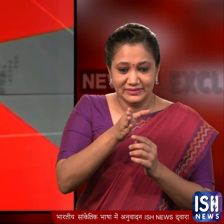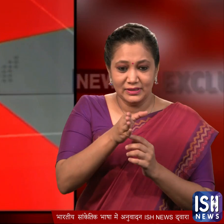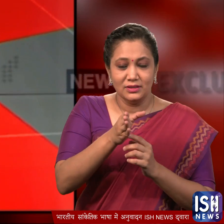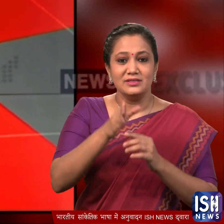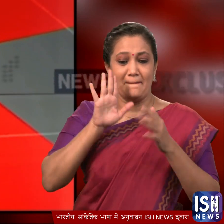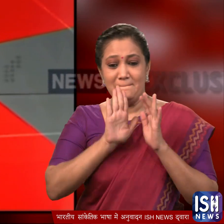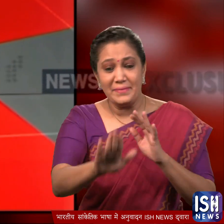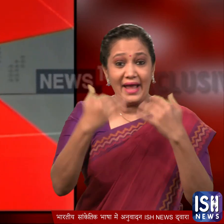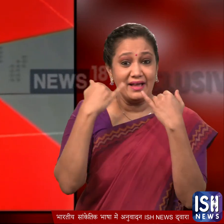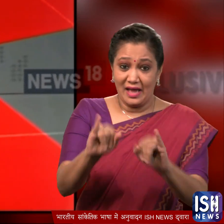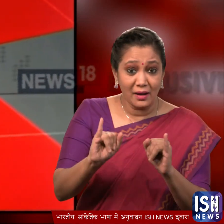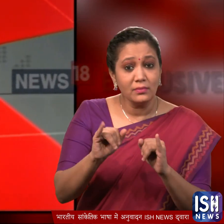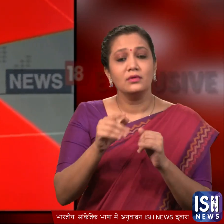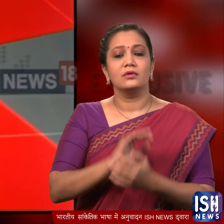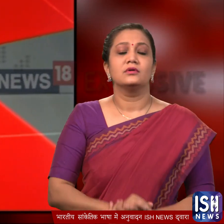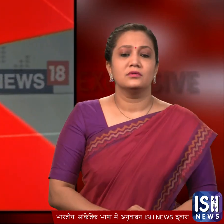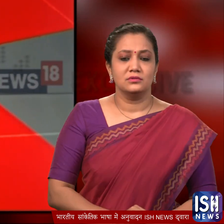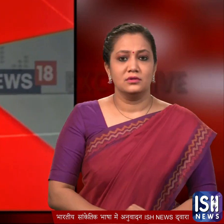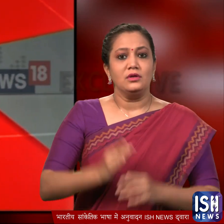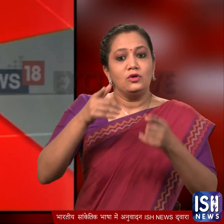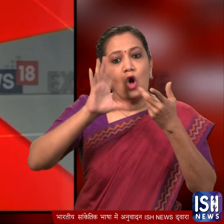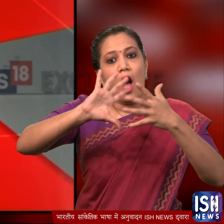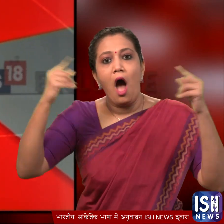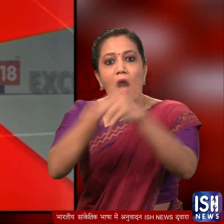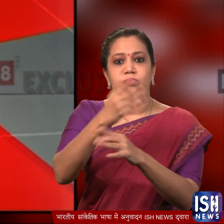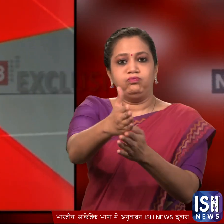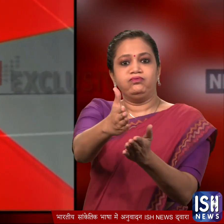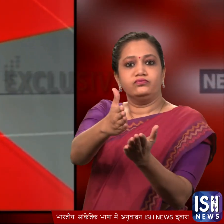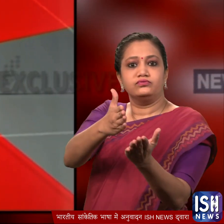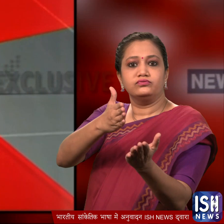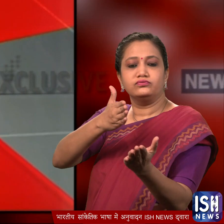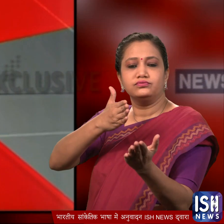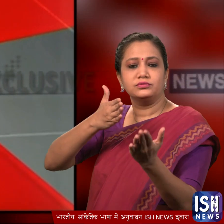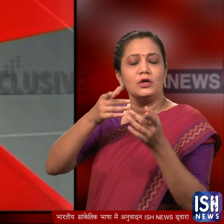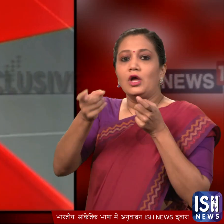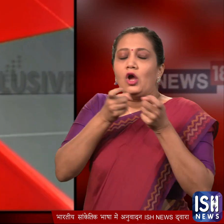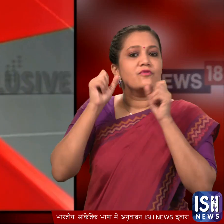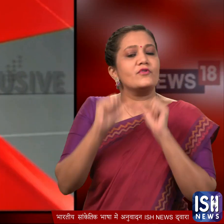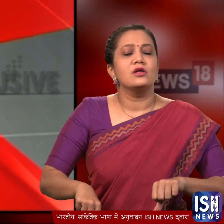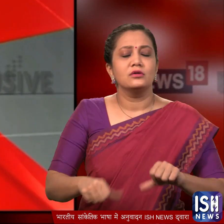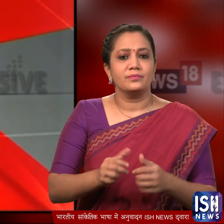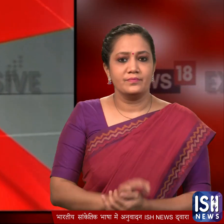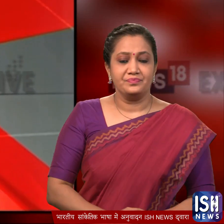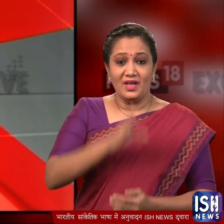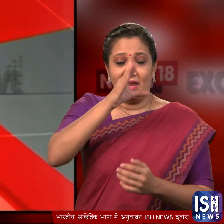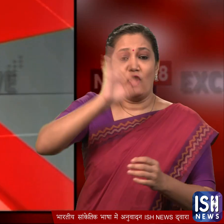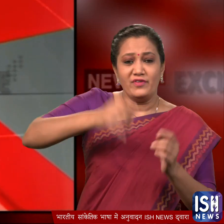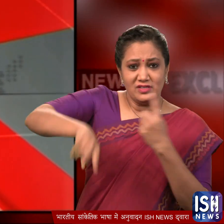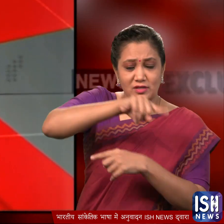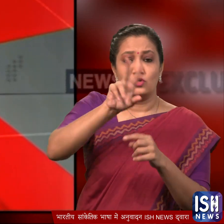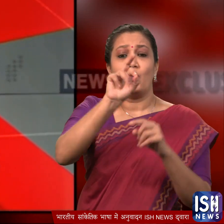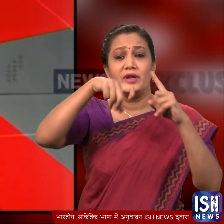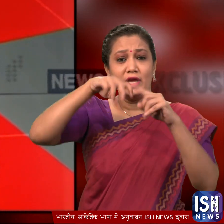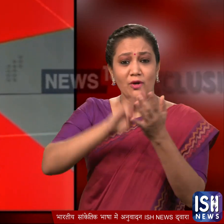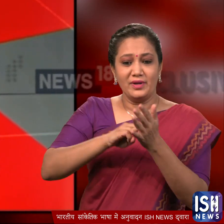का एयर ब्रेक सिस्टम भी फेल हो गया, इसलिए उल्टी दिशा में दौड़ती ट्रेन को ड्राइवर रोक नहीं पाया। रेलवे अधिकारियों ने करीब